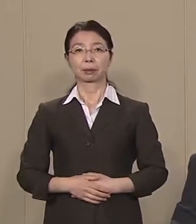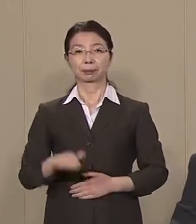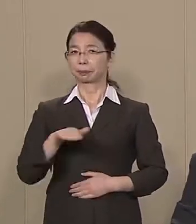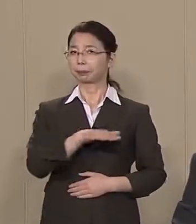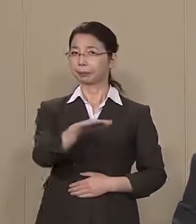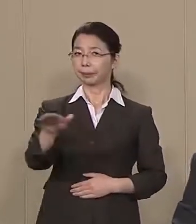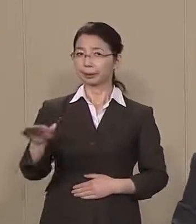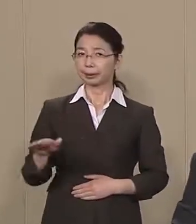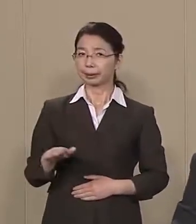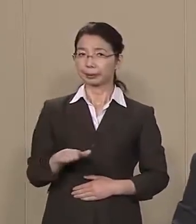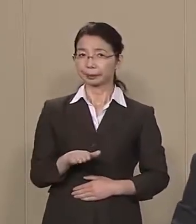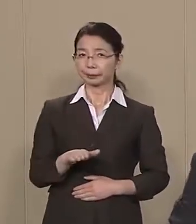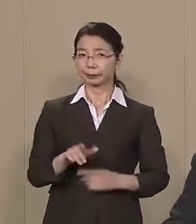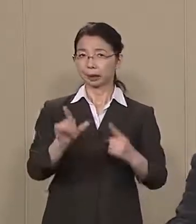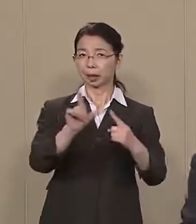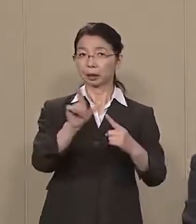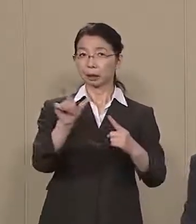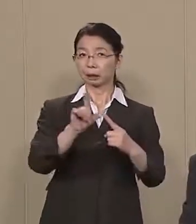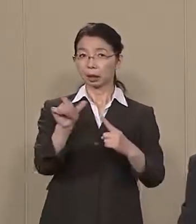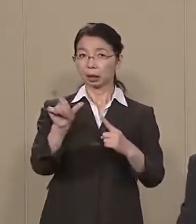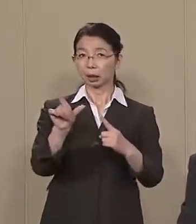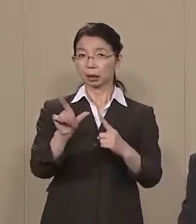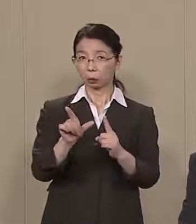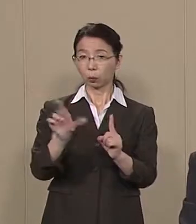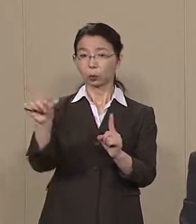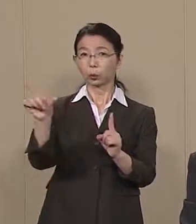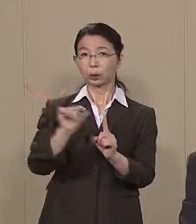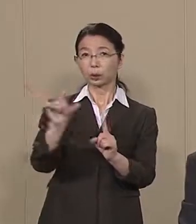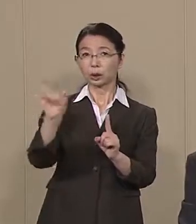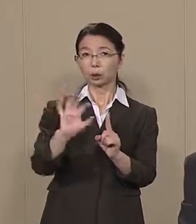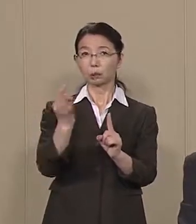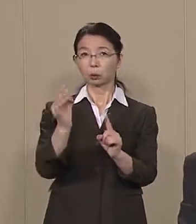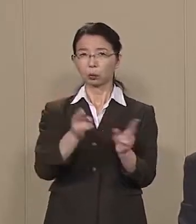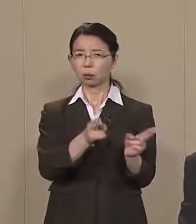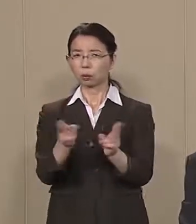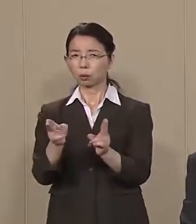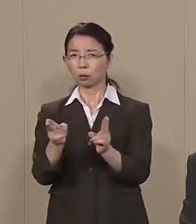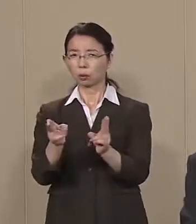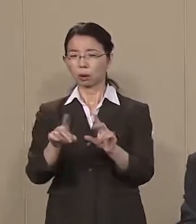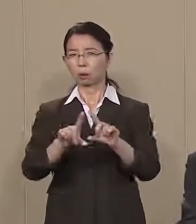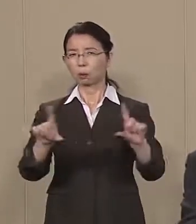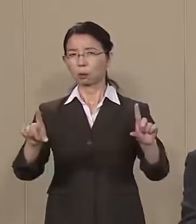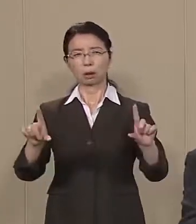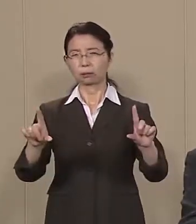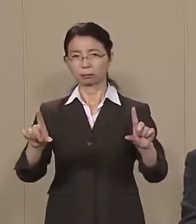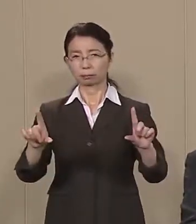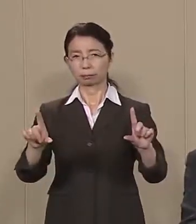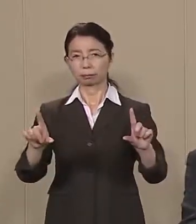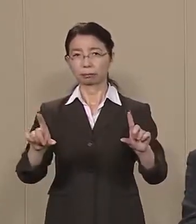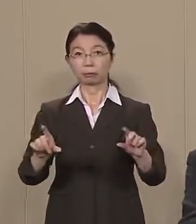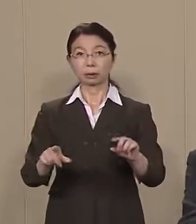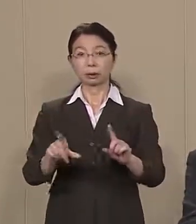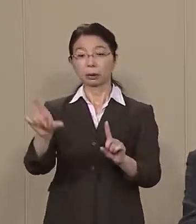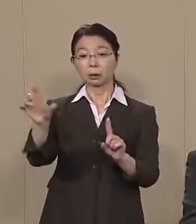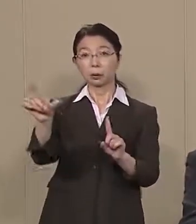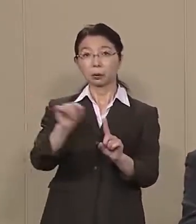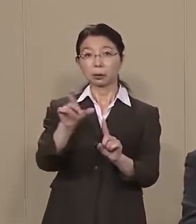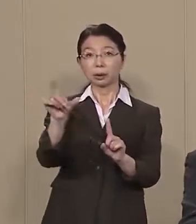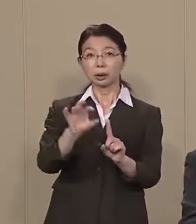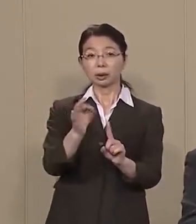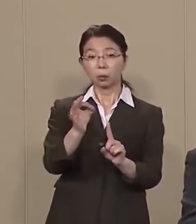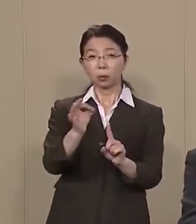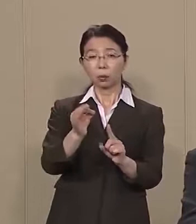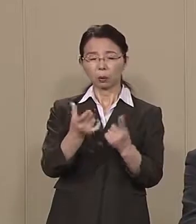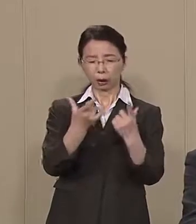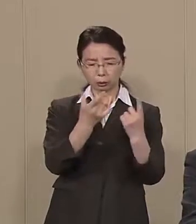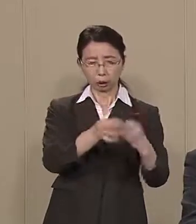皆さんnhk の受信料制度は大変不公平です受信料をきちんと払っている人も